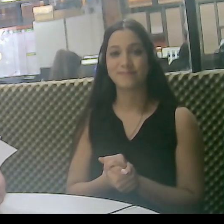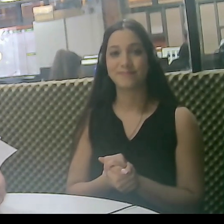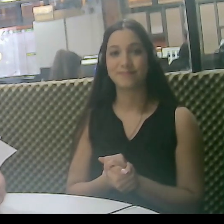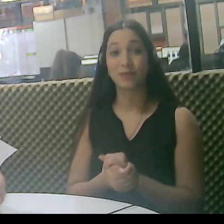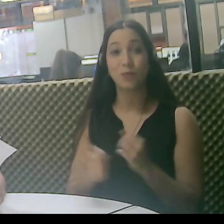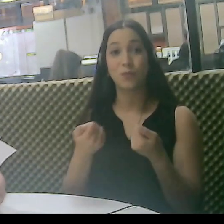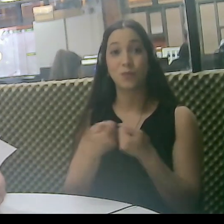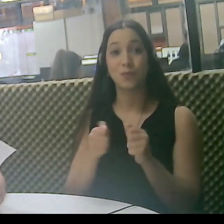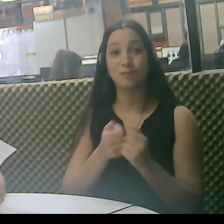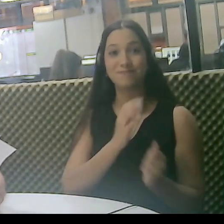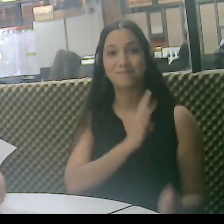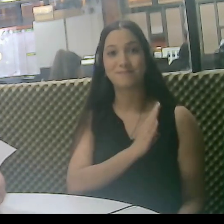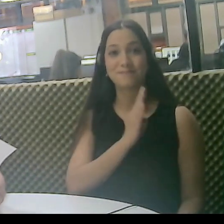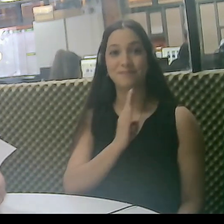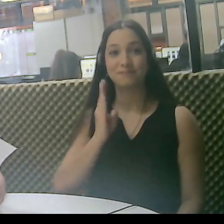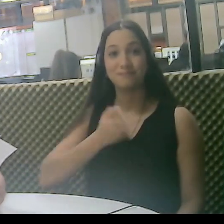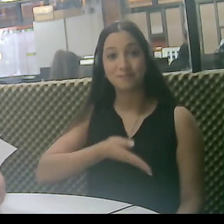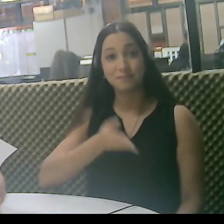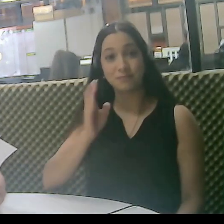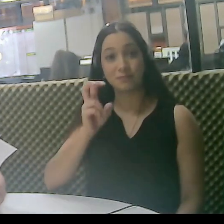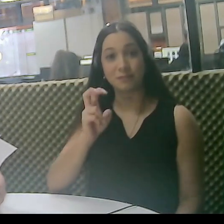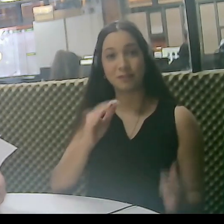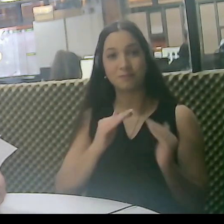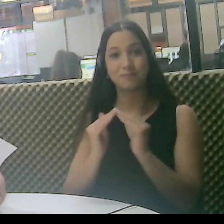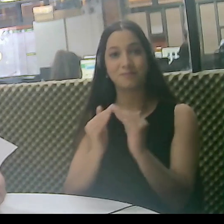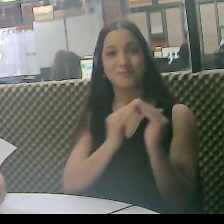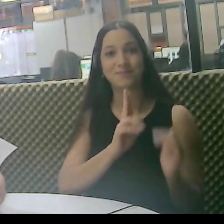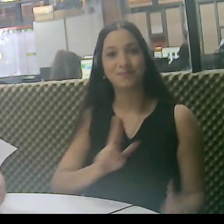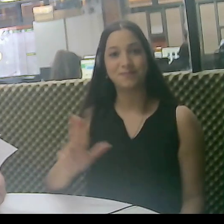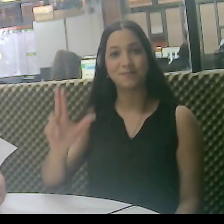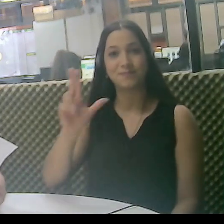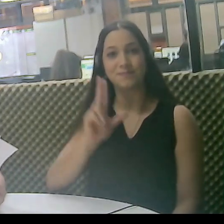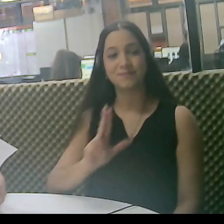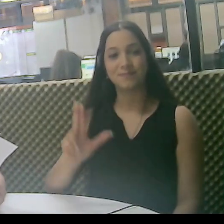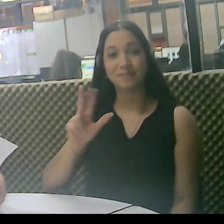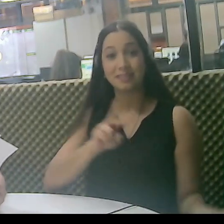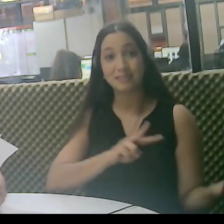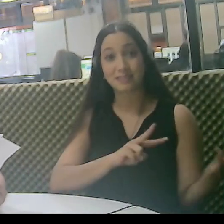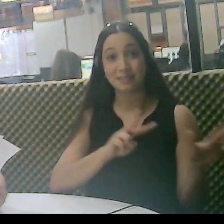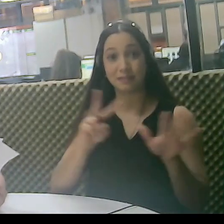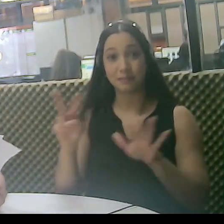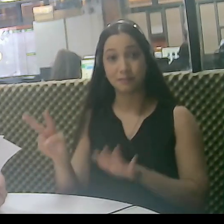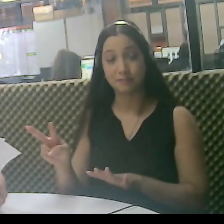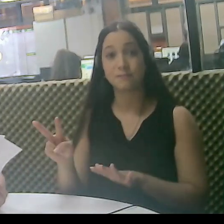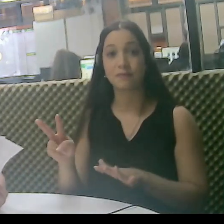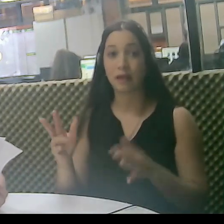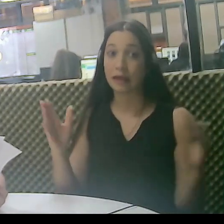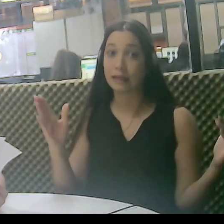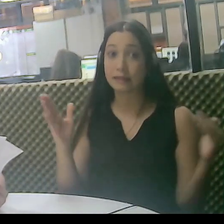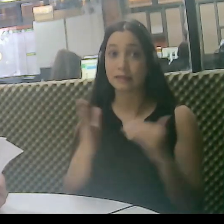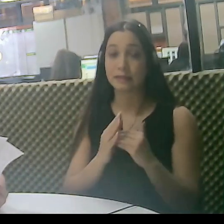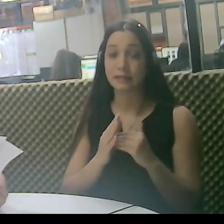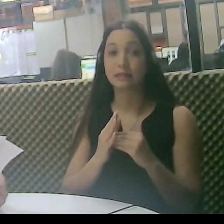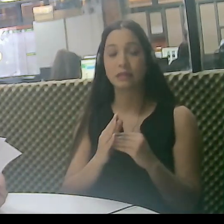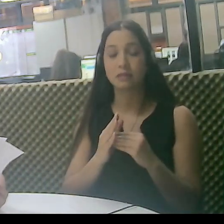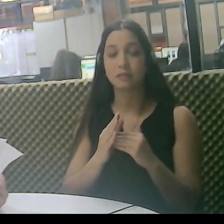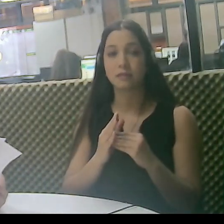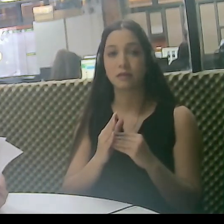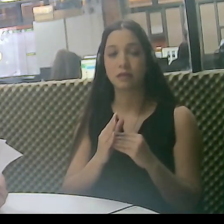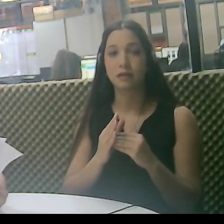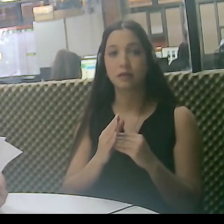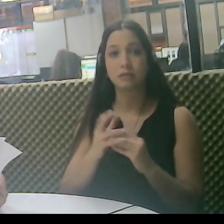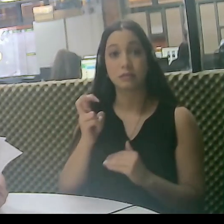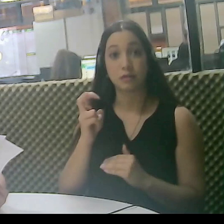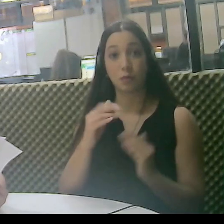O ônibus biblioteca percorrerá 5 bairros de Uberlândia nessa semana. Né, até o final da semana já devem aí dar